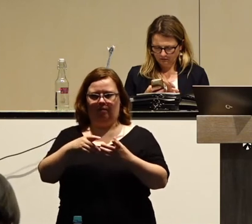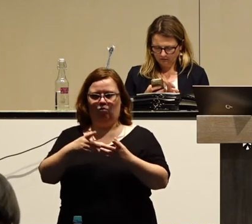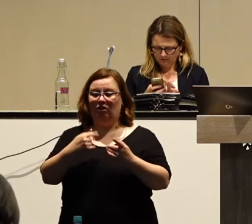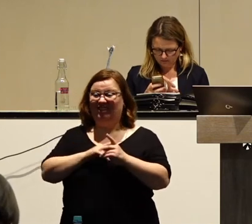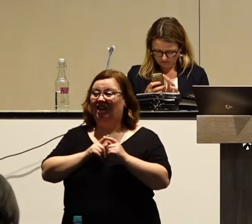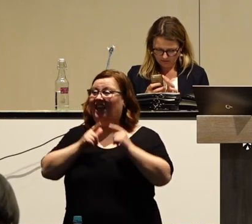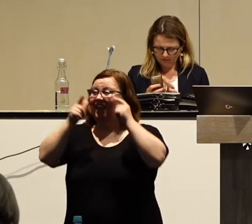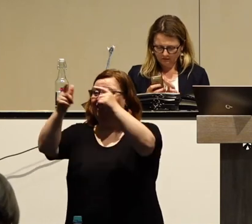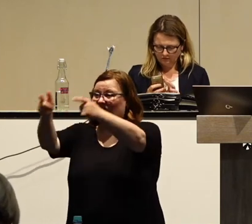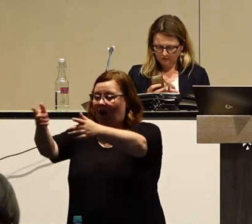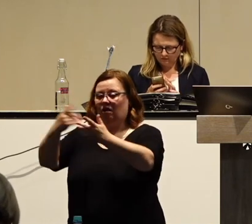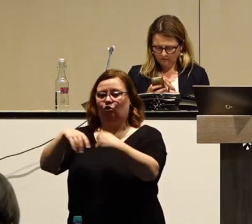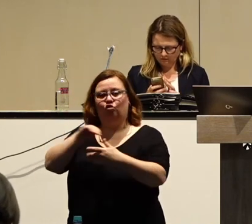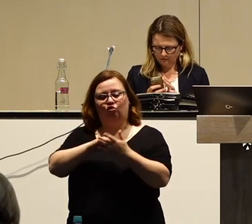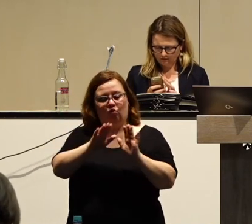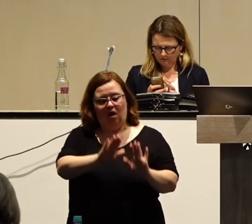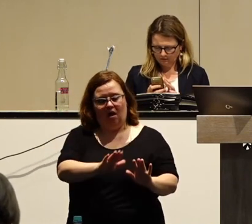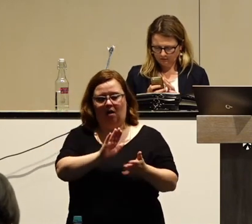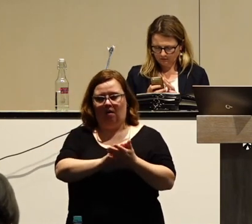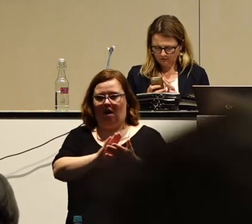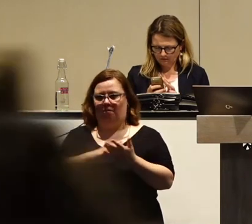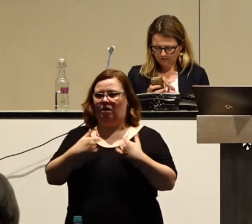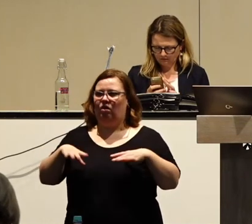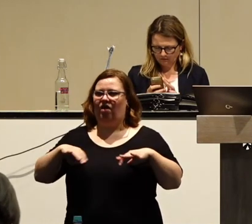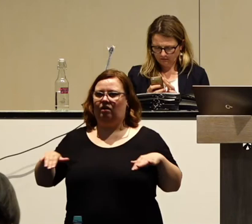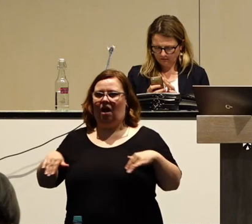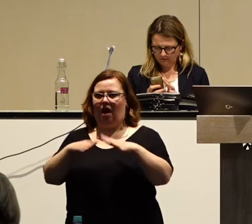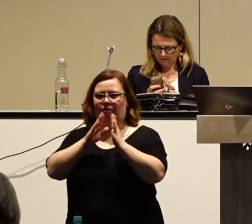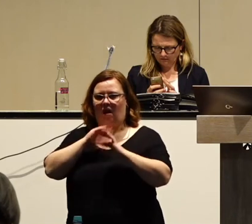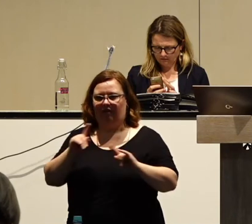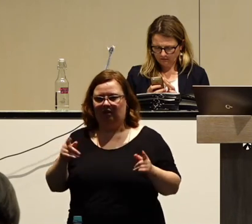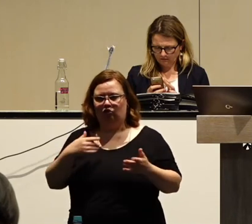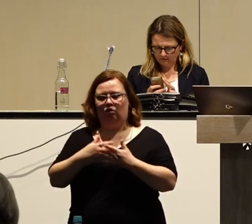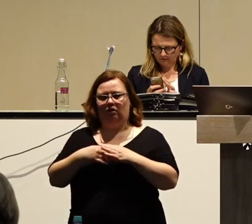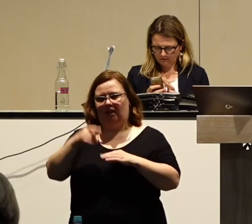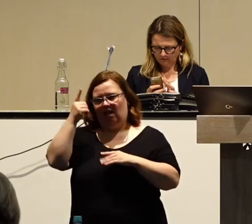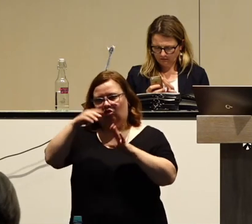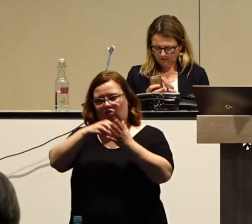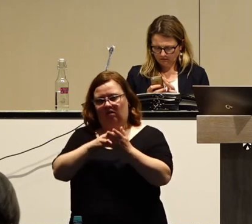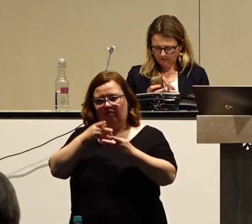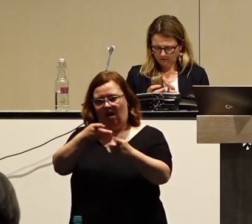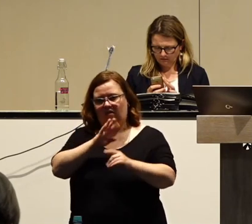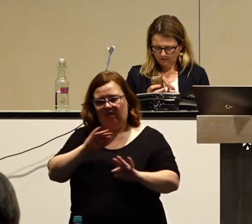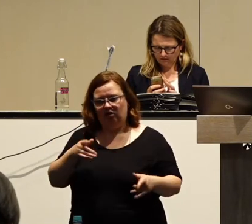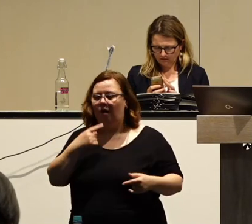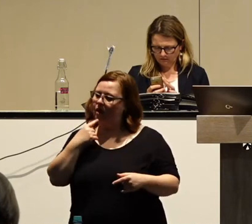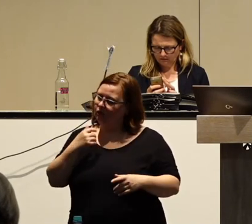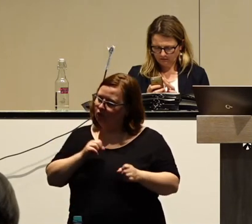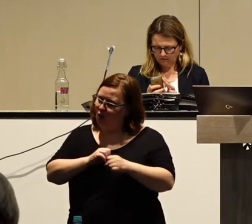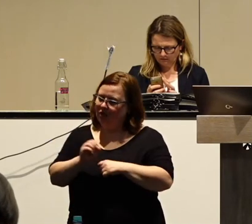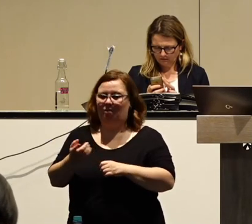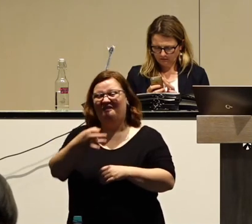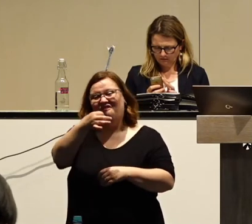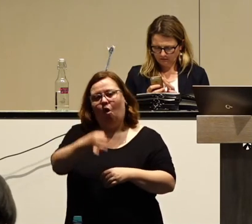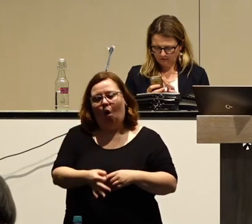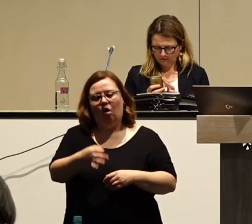nicht dahin fahren. Die sollen nicht in klassische Ferienheime fahren, die sollen nicht in Gedenkstätten fahren etc. pp., aber sehr wohl kann vor